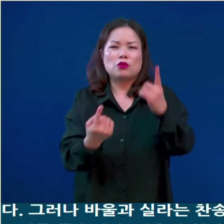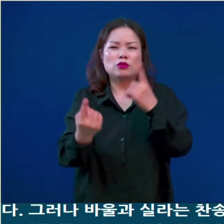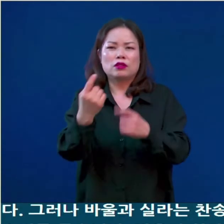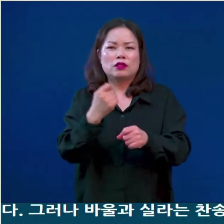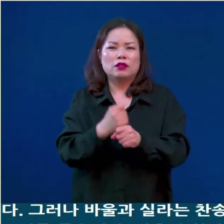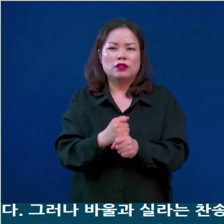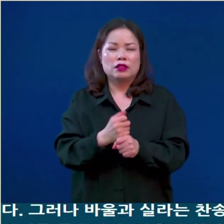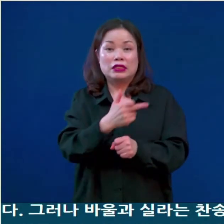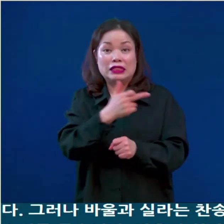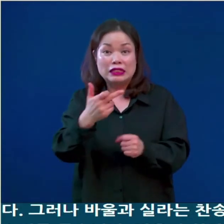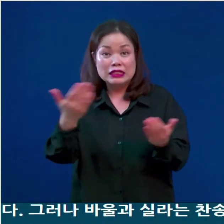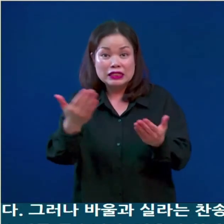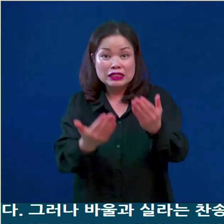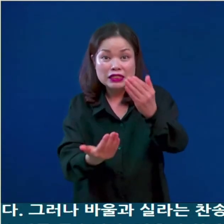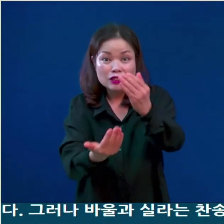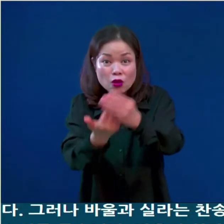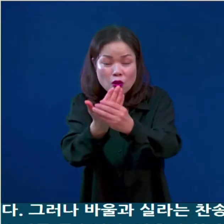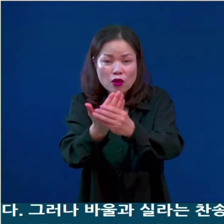스케일이 커졌죠.